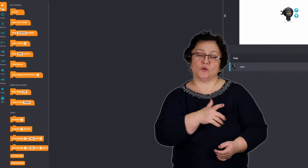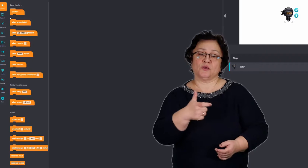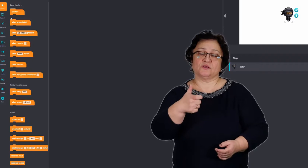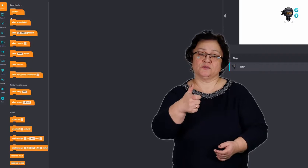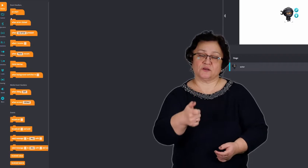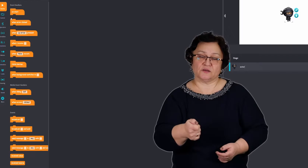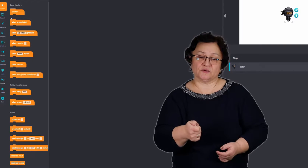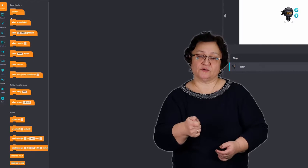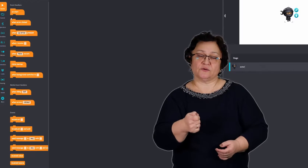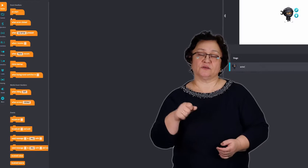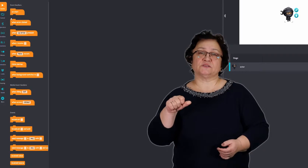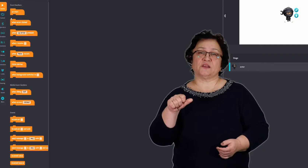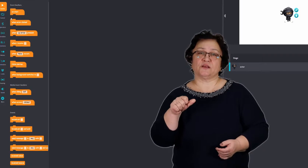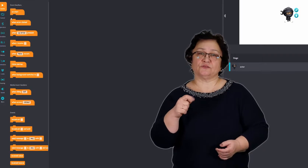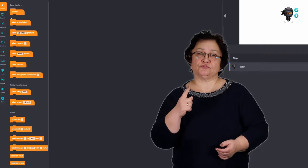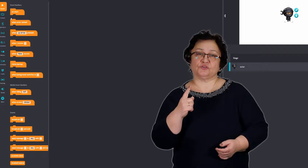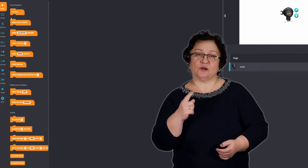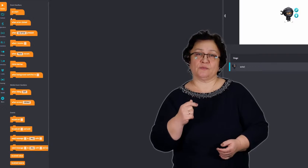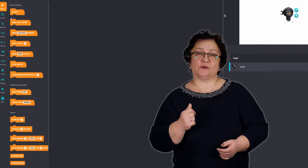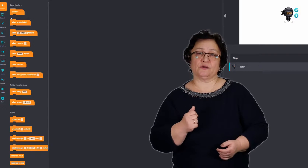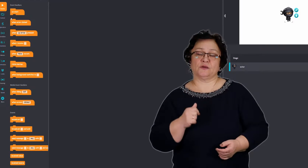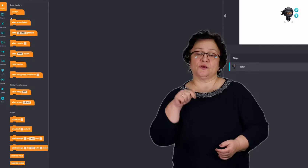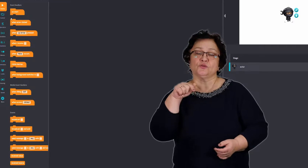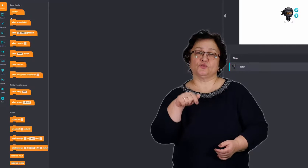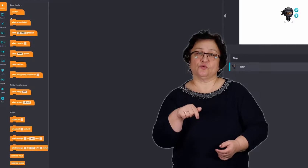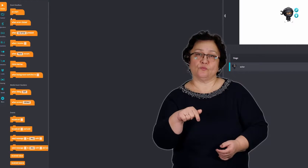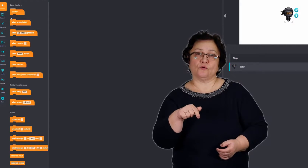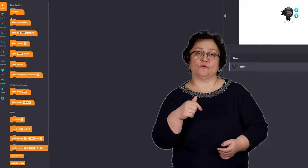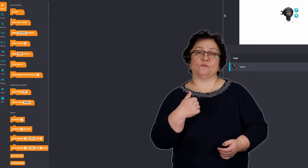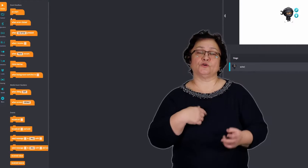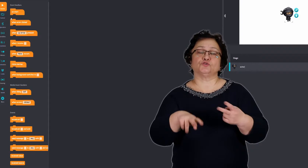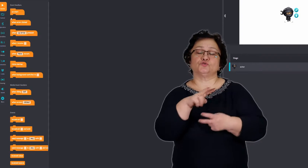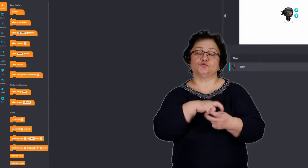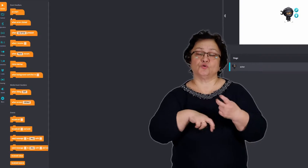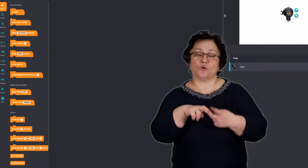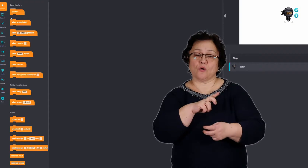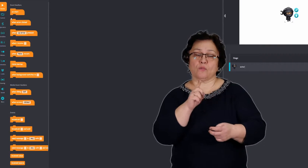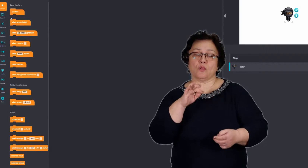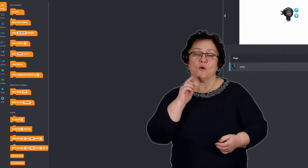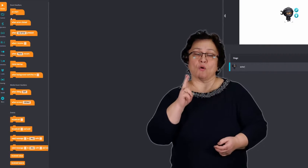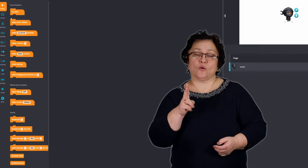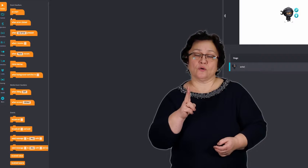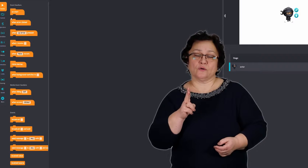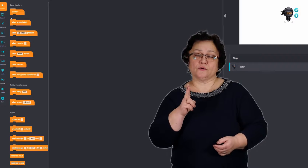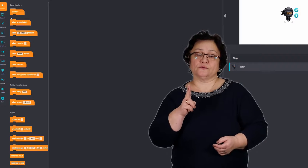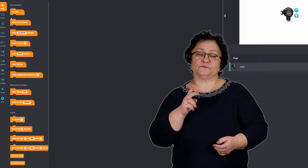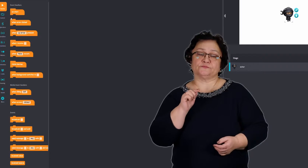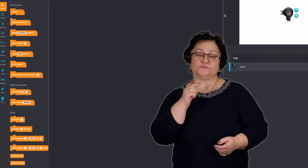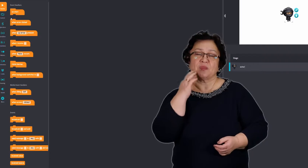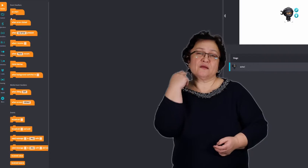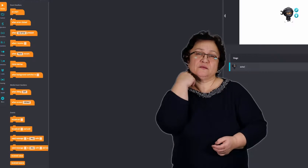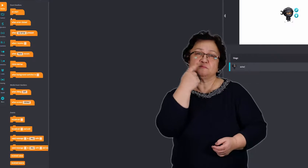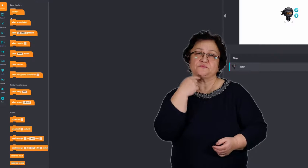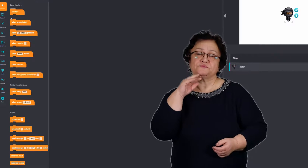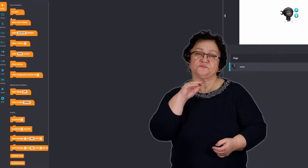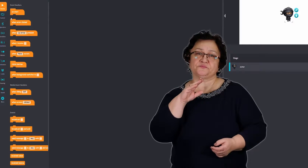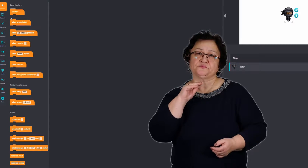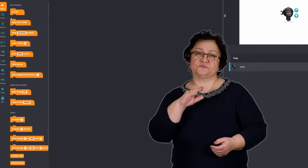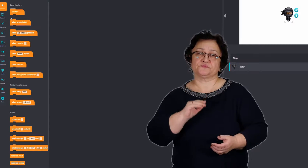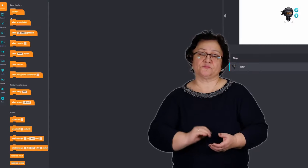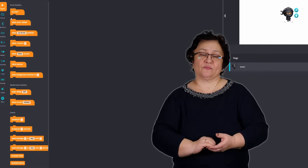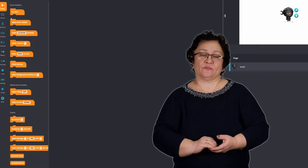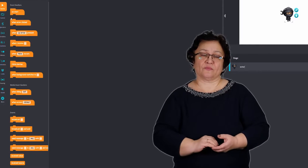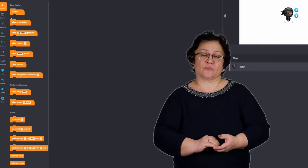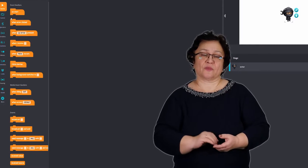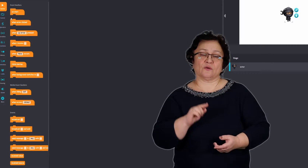щоб у нас було натискання стрілочками, тому ми шукаємо блок When Up